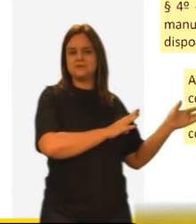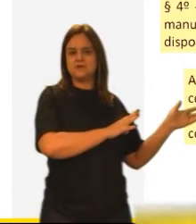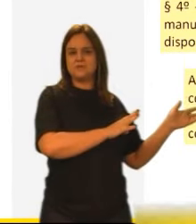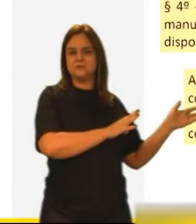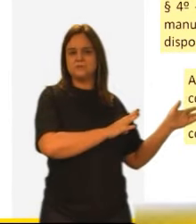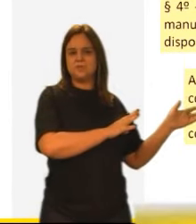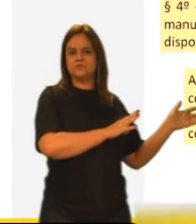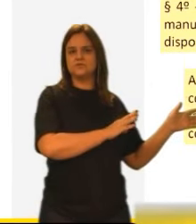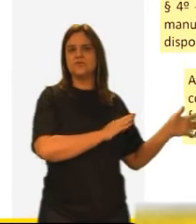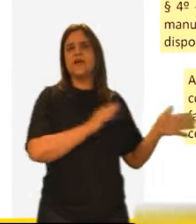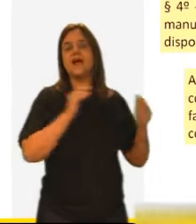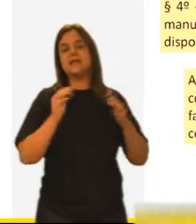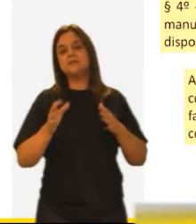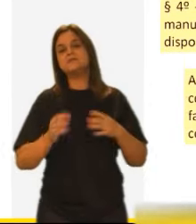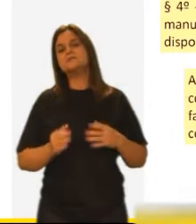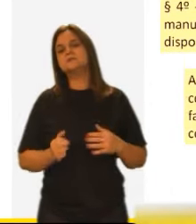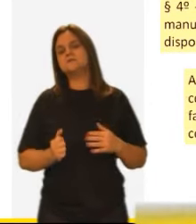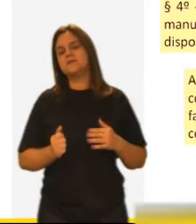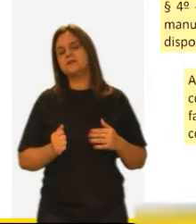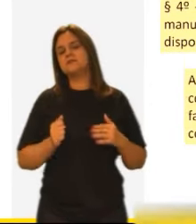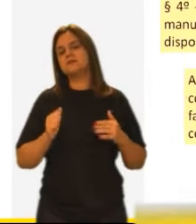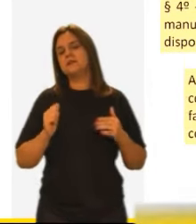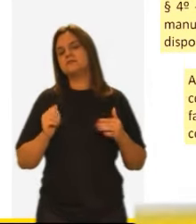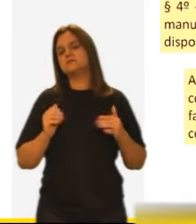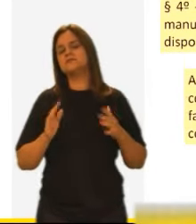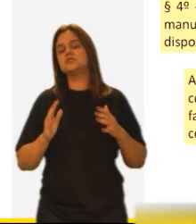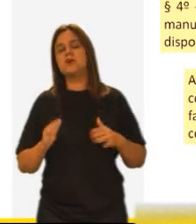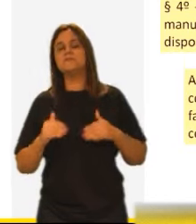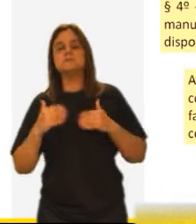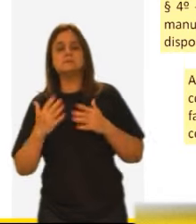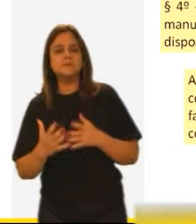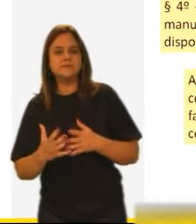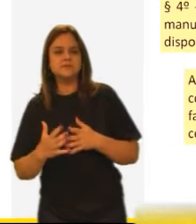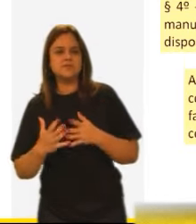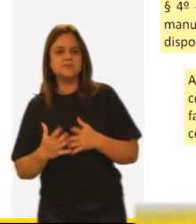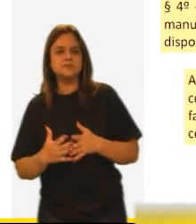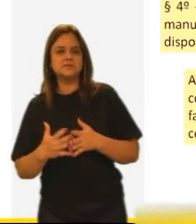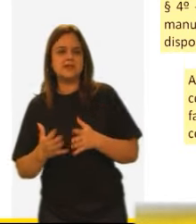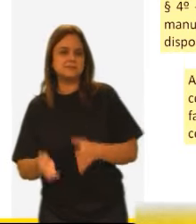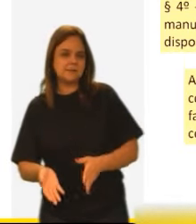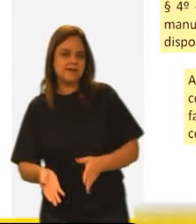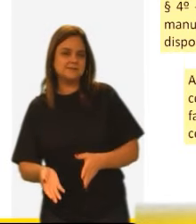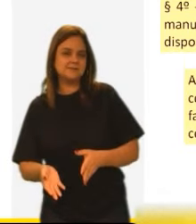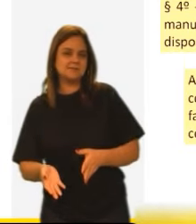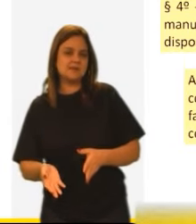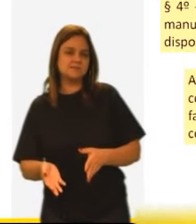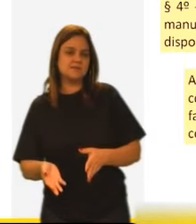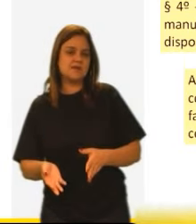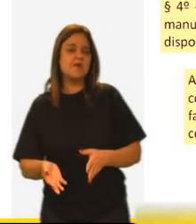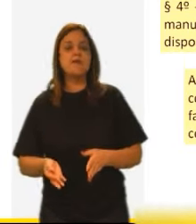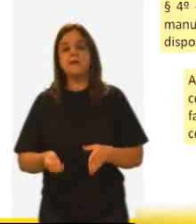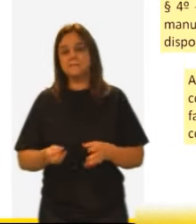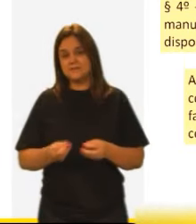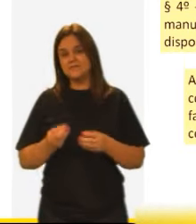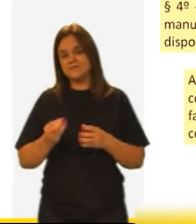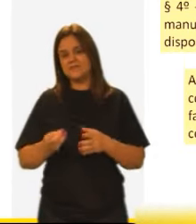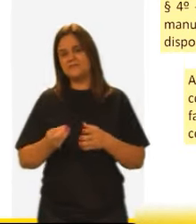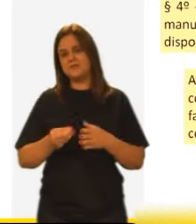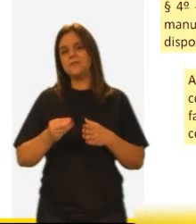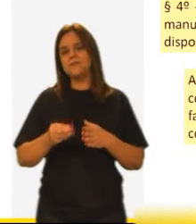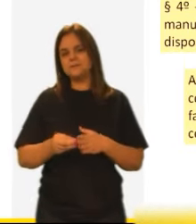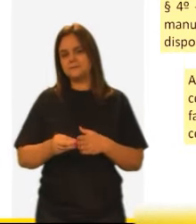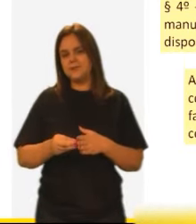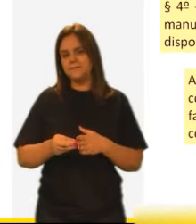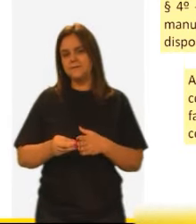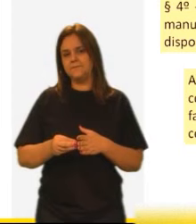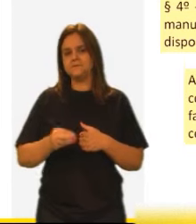da criação de novos impostos. Aqui nós estamos falando da criação de novas contribuições sociais para a Seguridade Social. Mas você vai